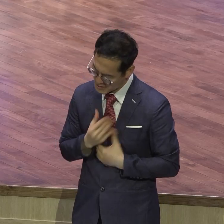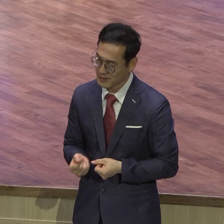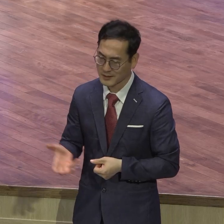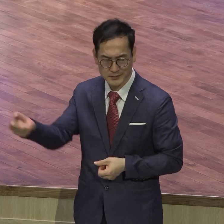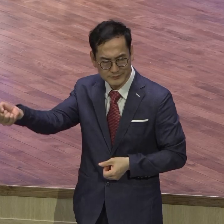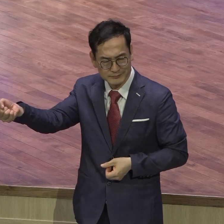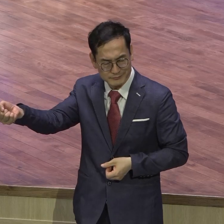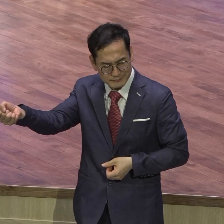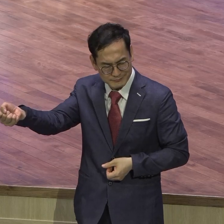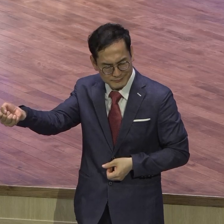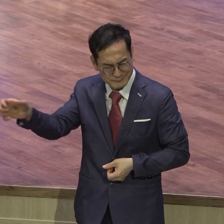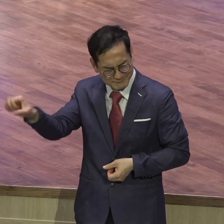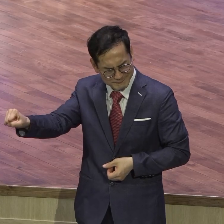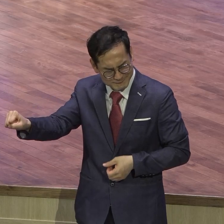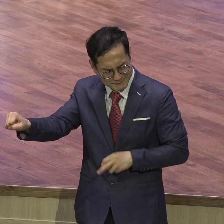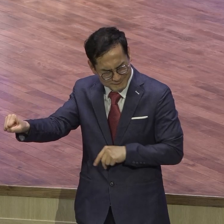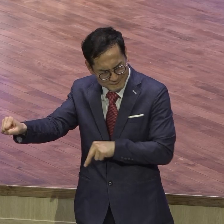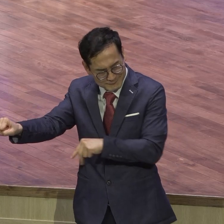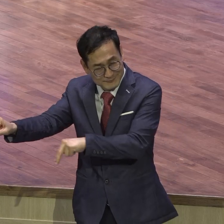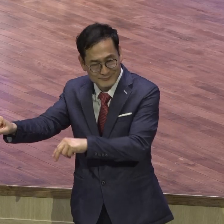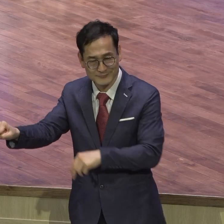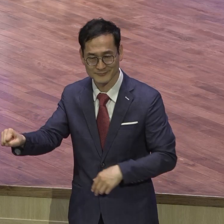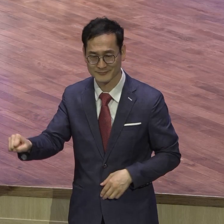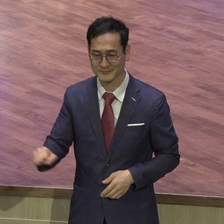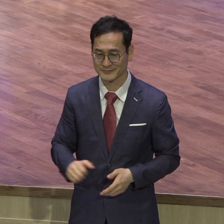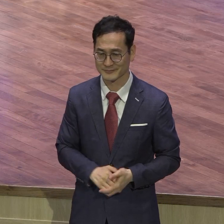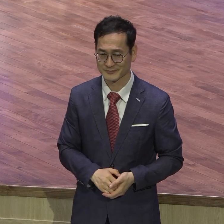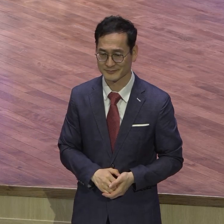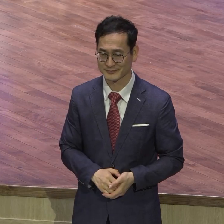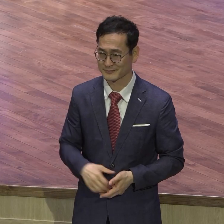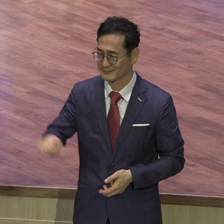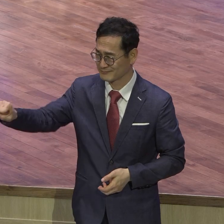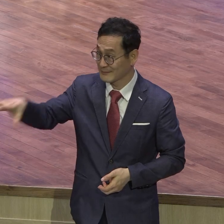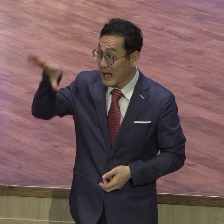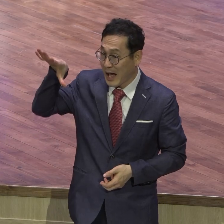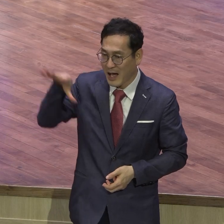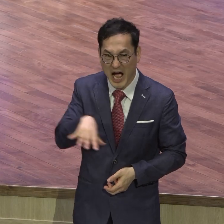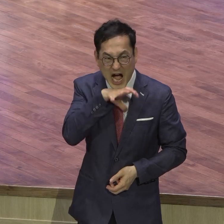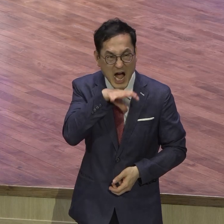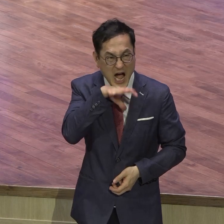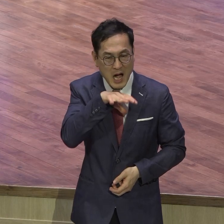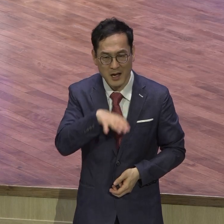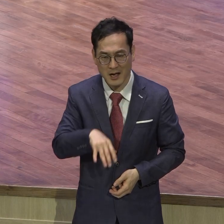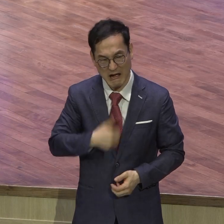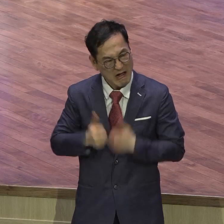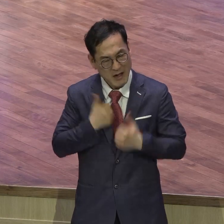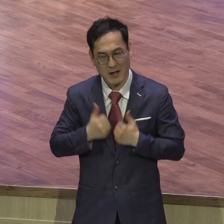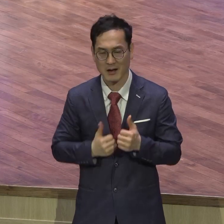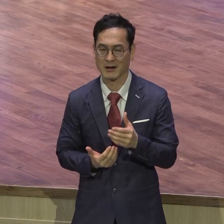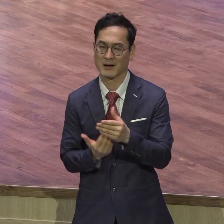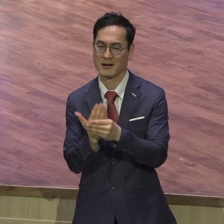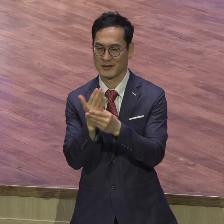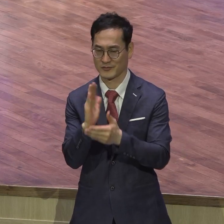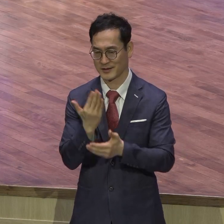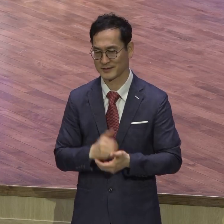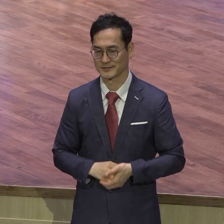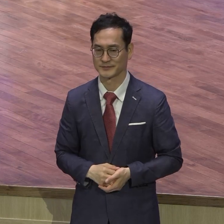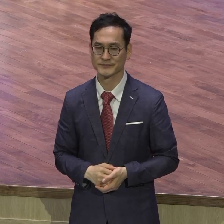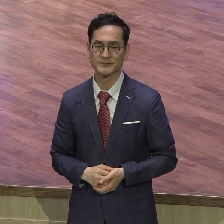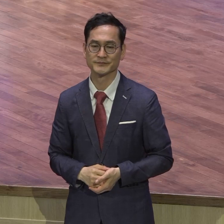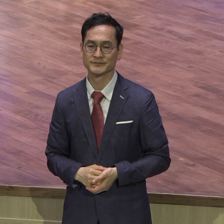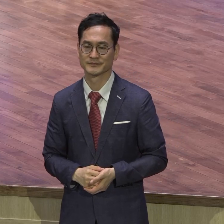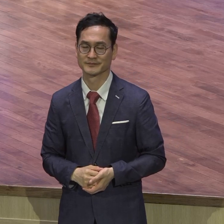맨날 찢어보고 싸우고 그게 성인인도입니까 마기인도지 그게 인도는 편안합니다